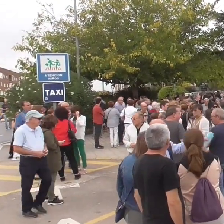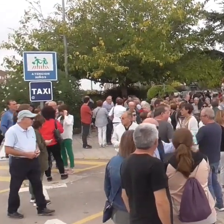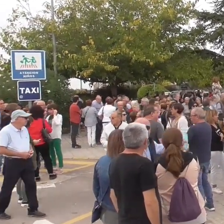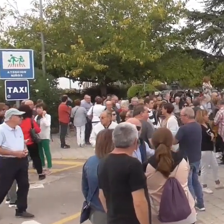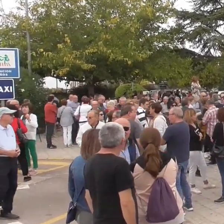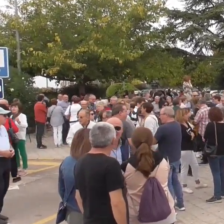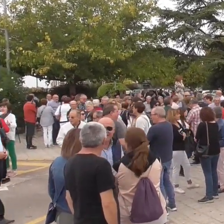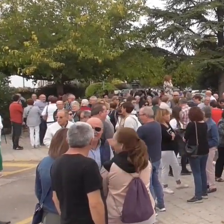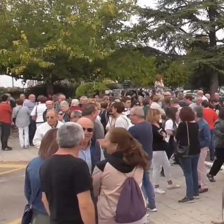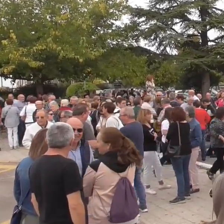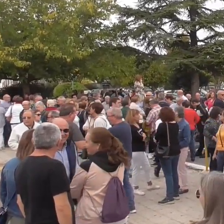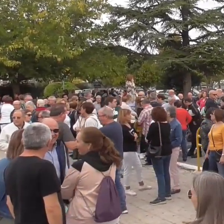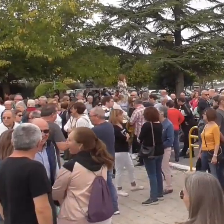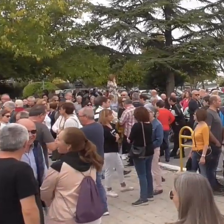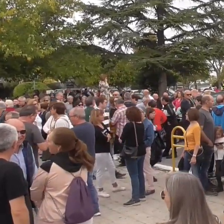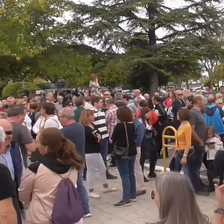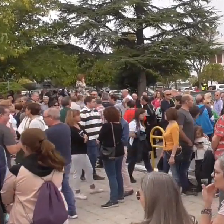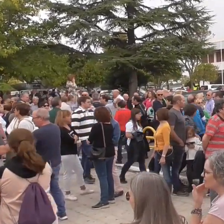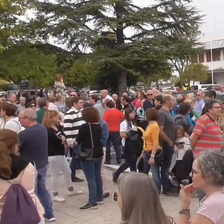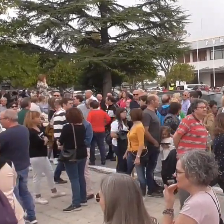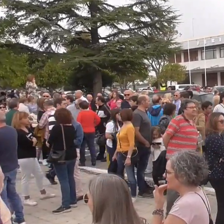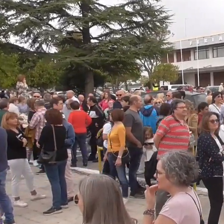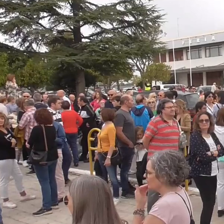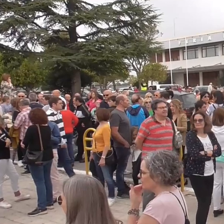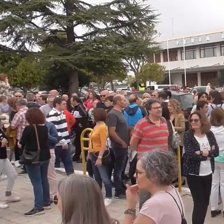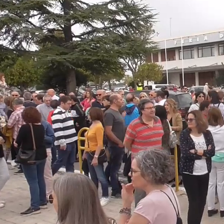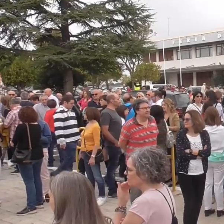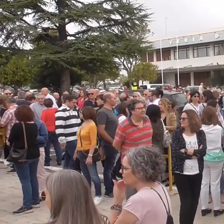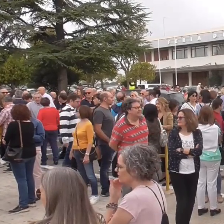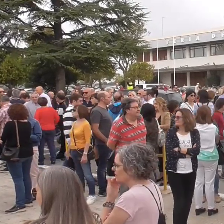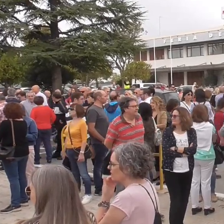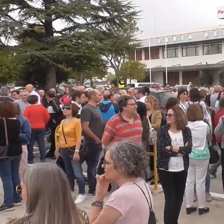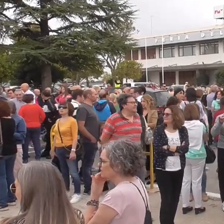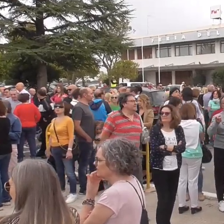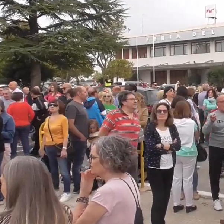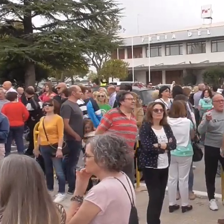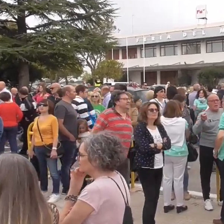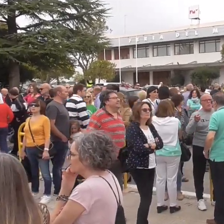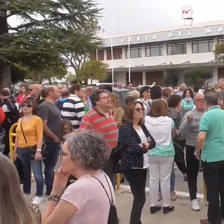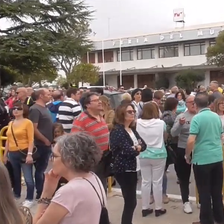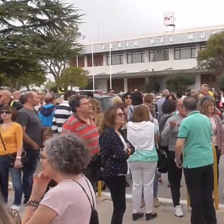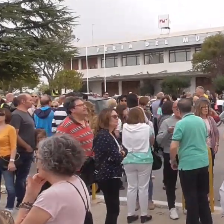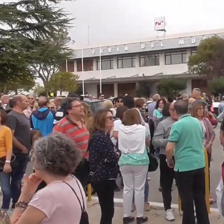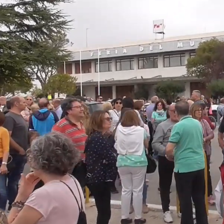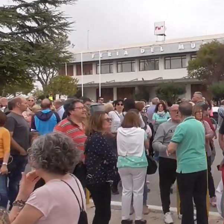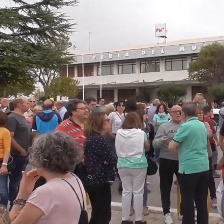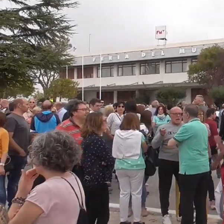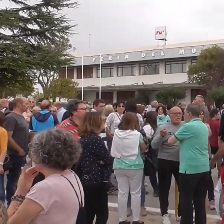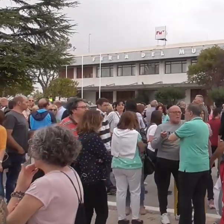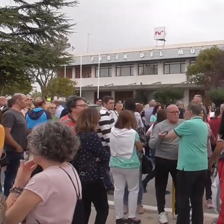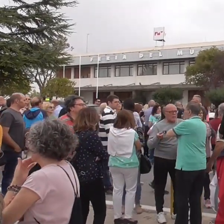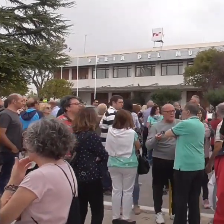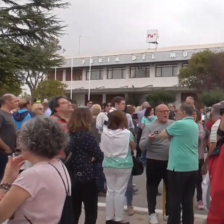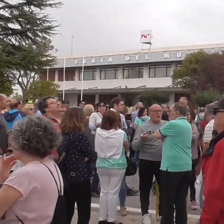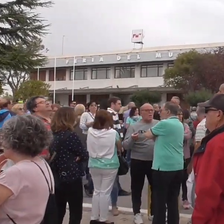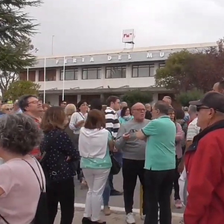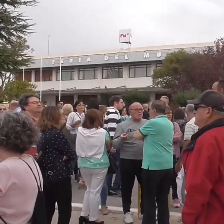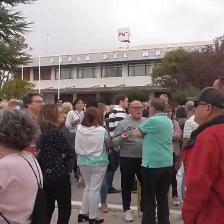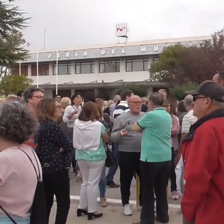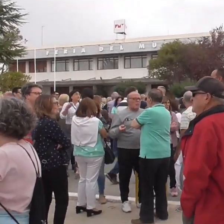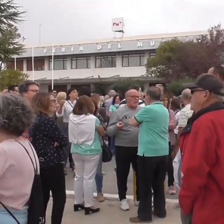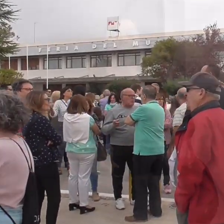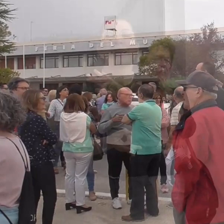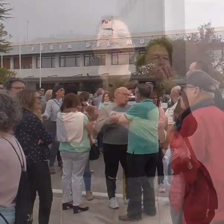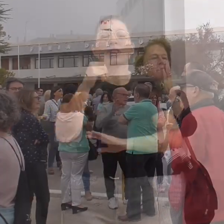las asociaciones, la nuestra y todas, porque somos como todos una, digamos, todos vamos a una. La creación de